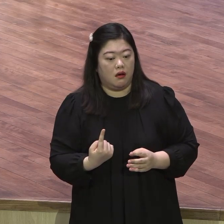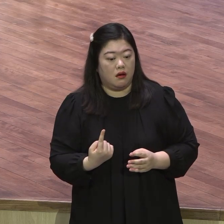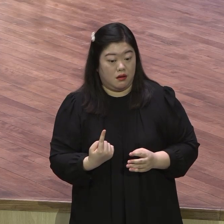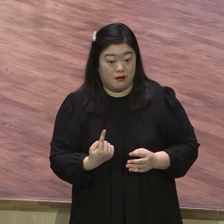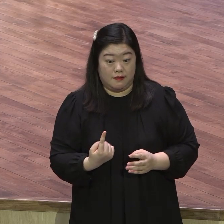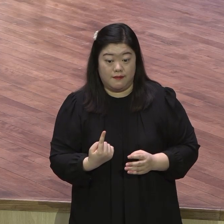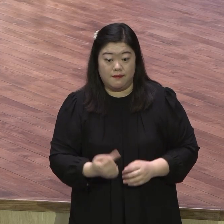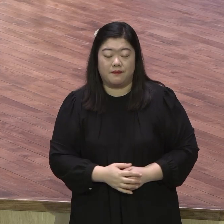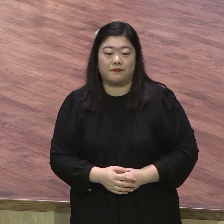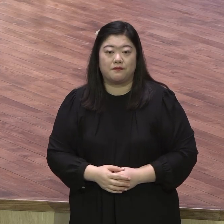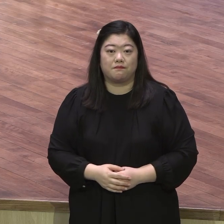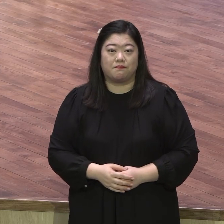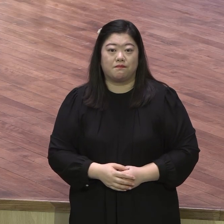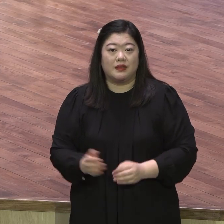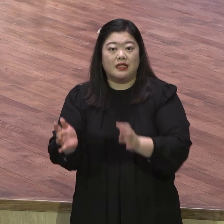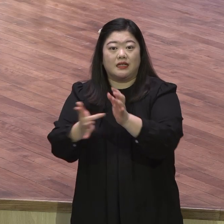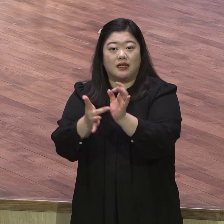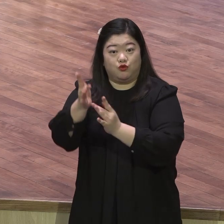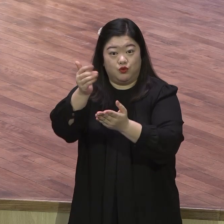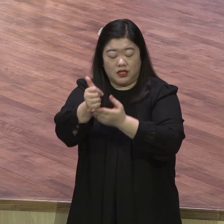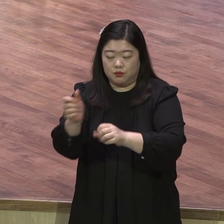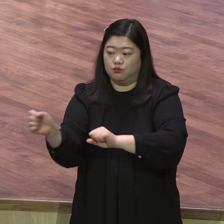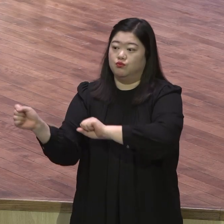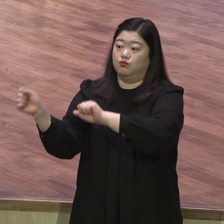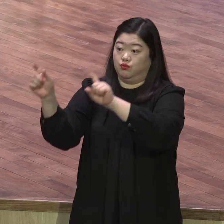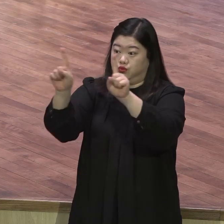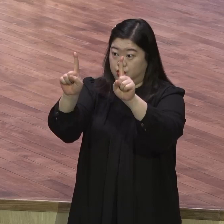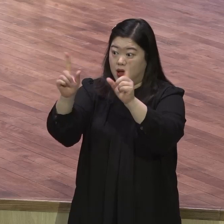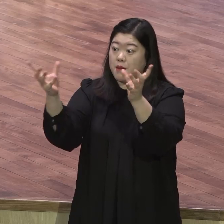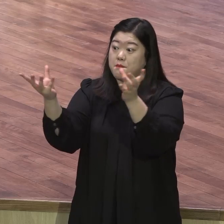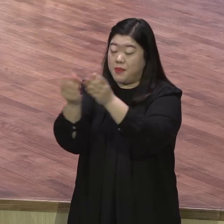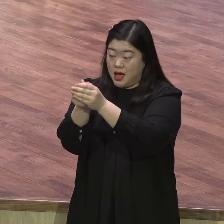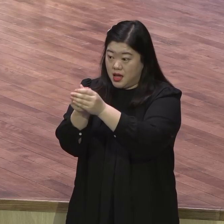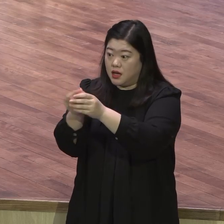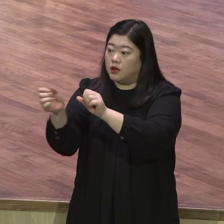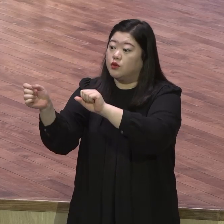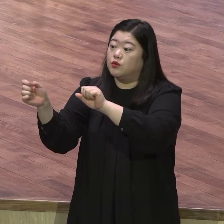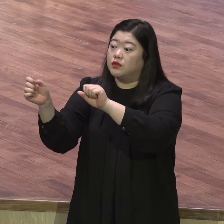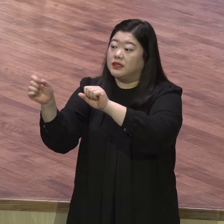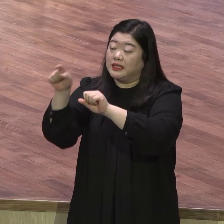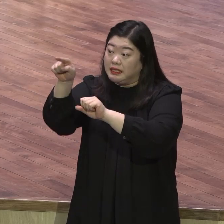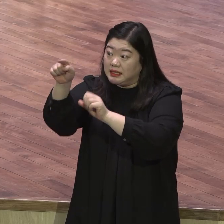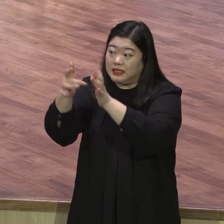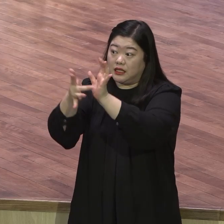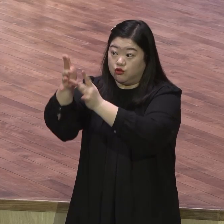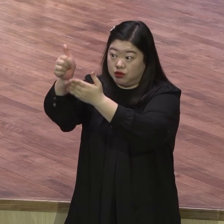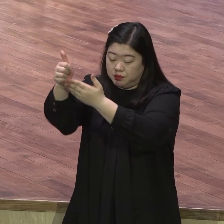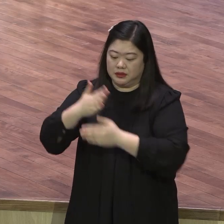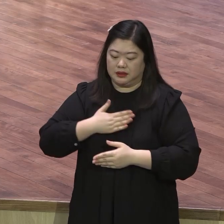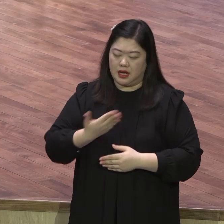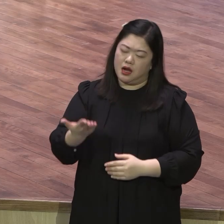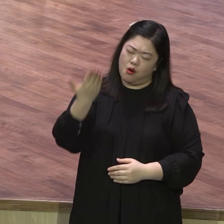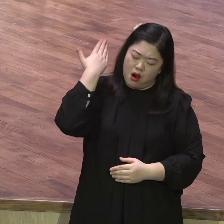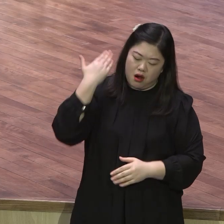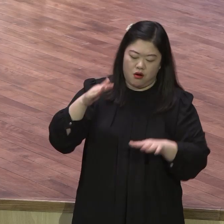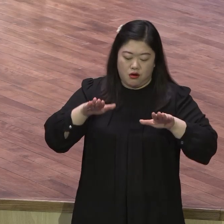한마디로 부활하신 예수 크리스토는 우리 인생의 과거 현재 미래 모든